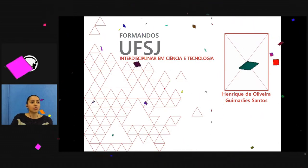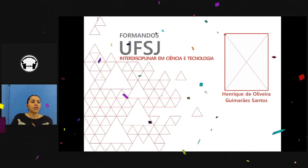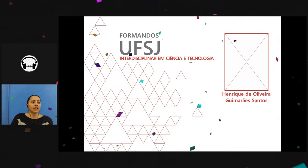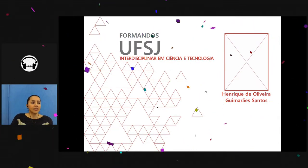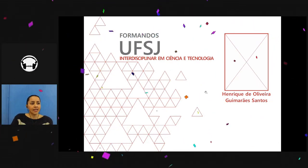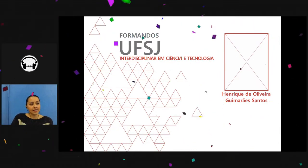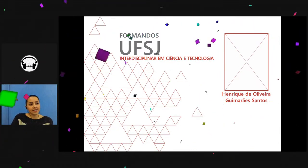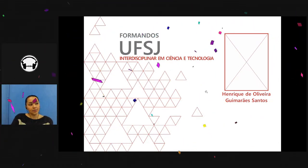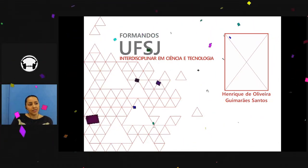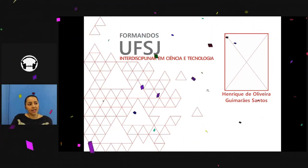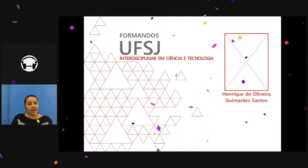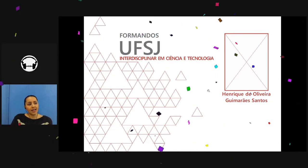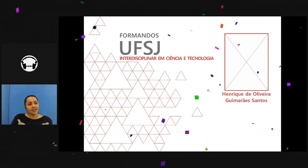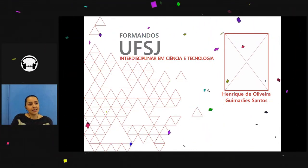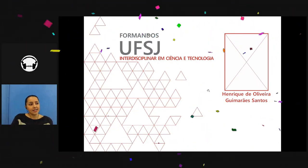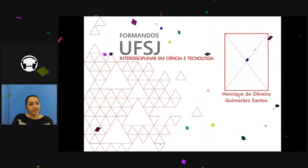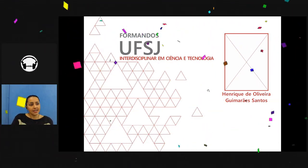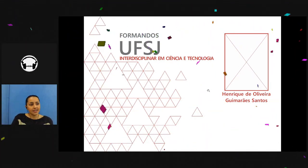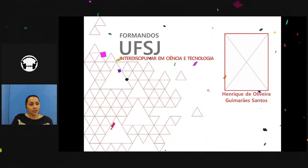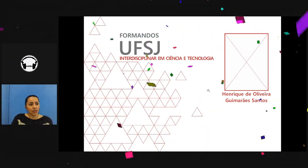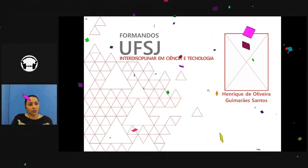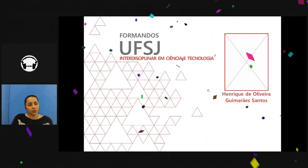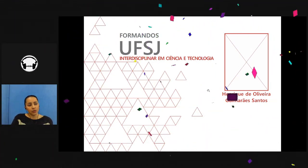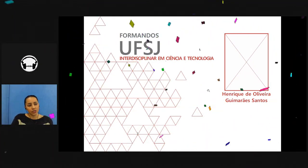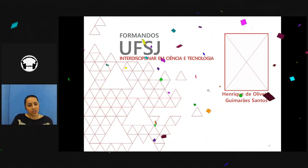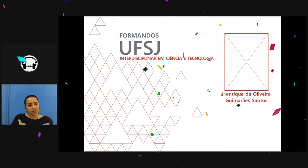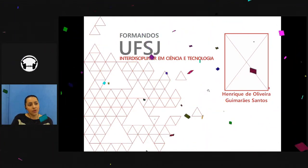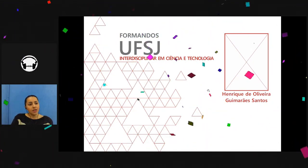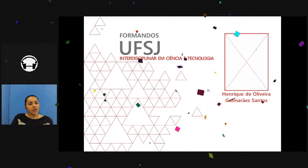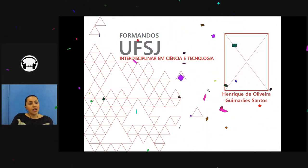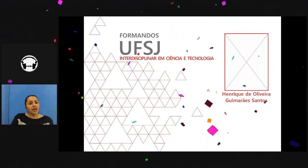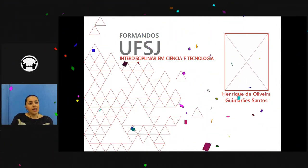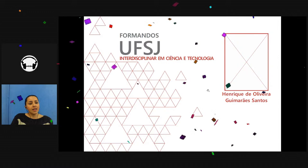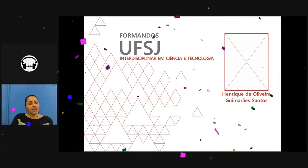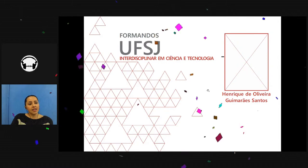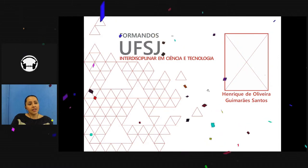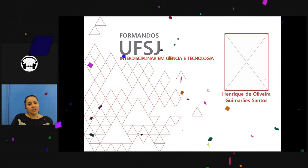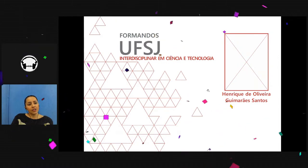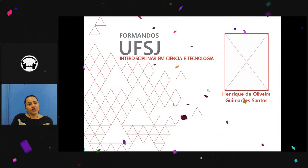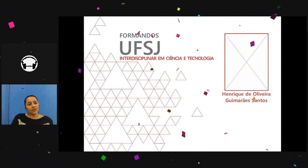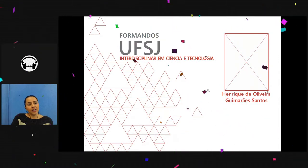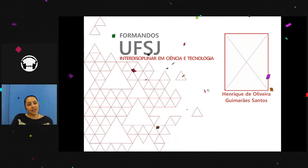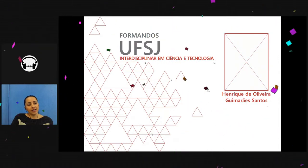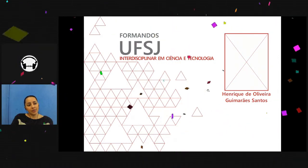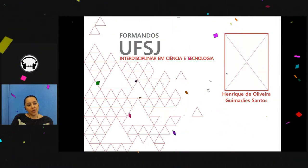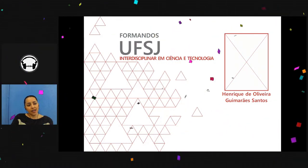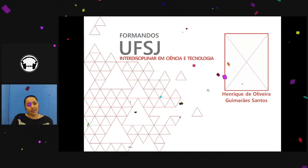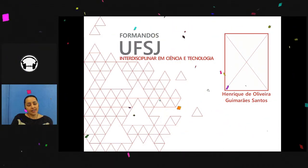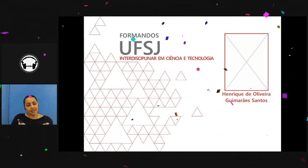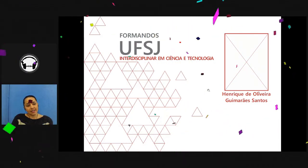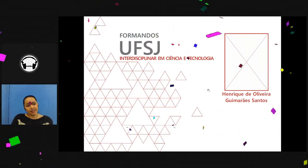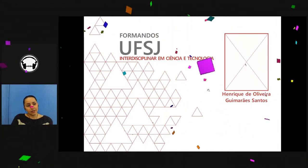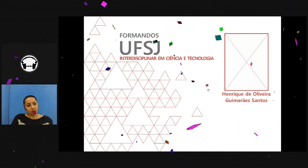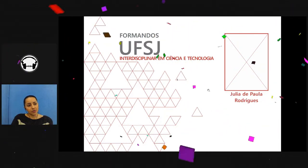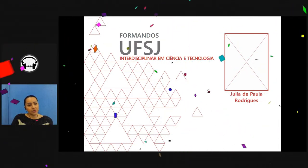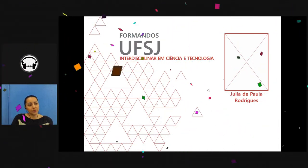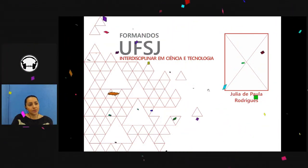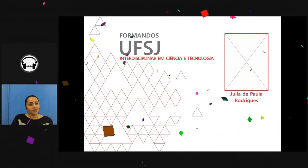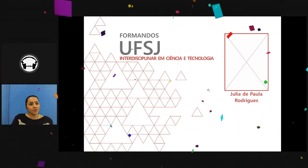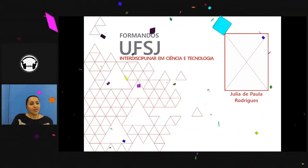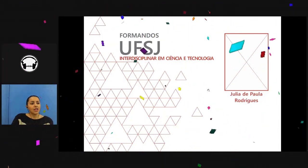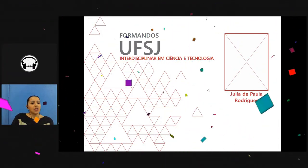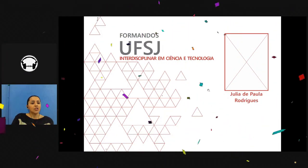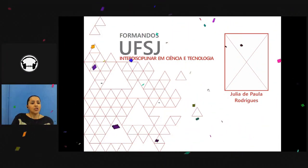No curso interdisciplinar em Ciência e Tecnologia, Henrique de Oliveira Guimarães